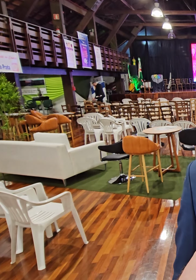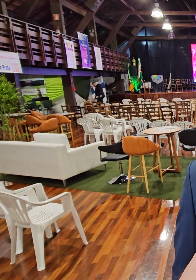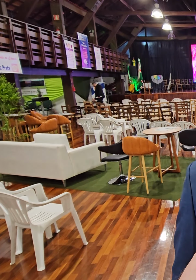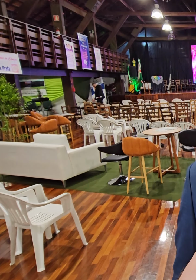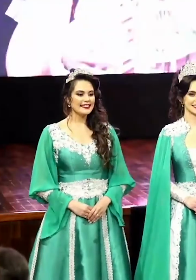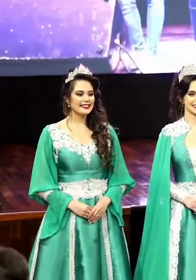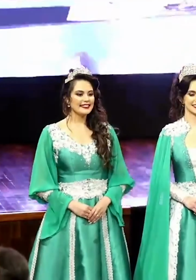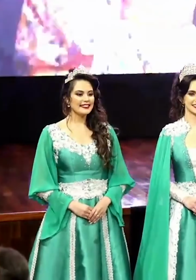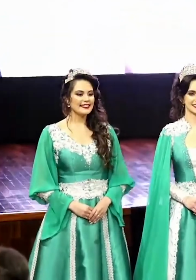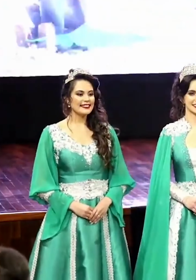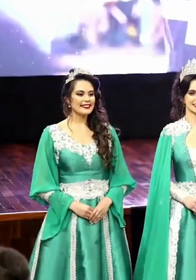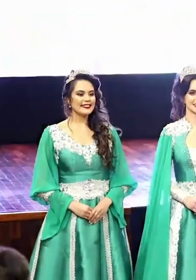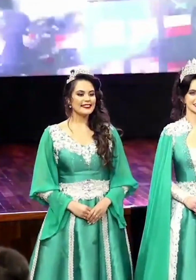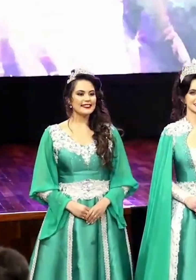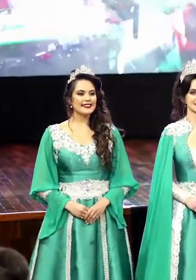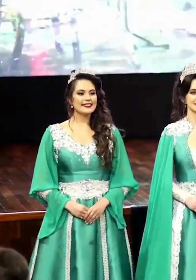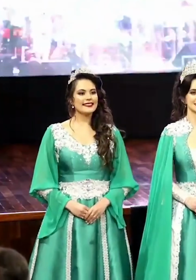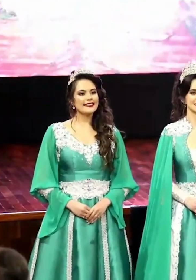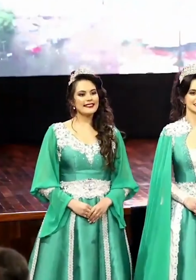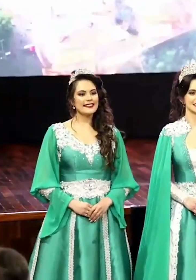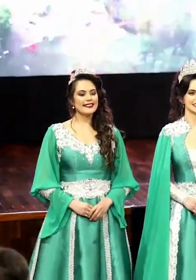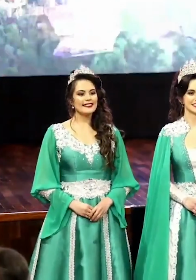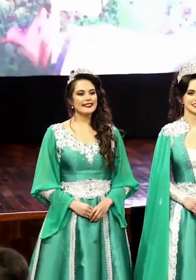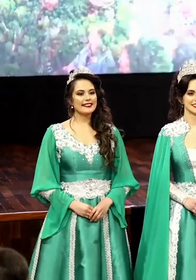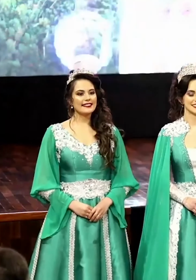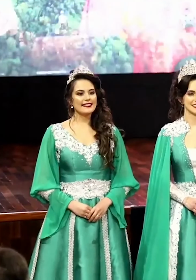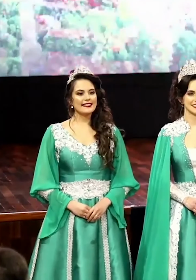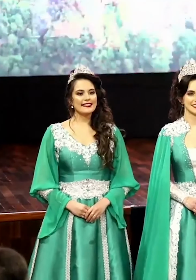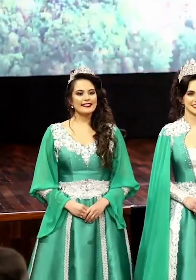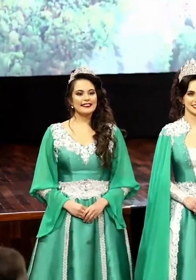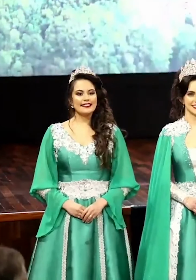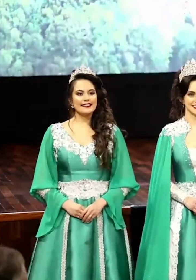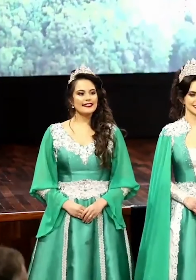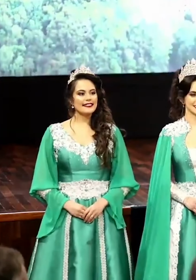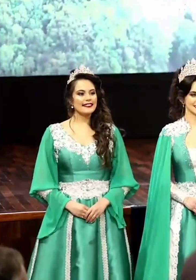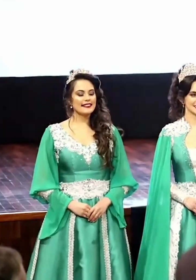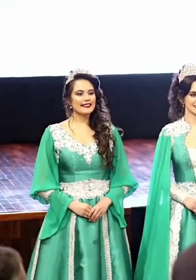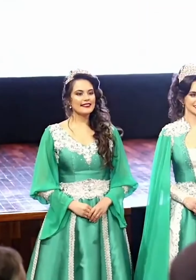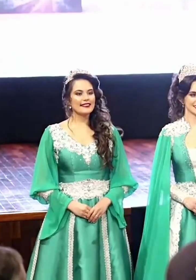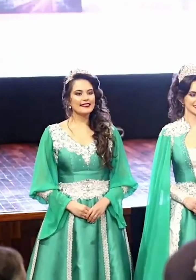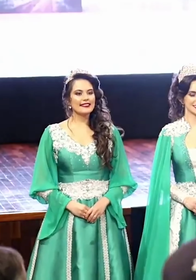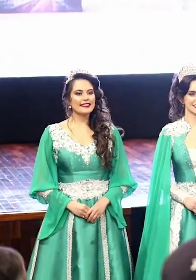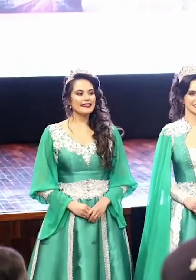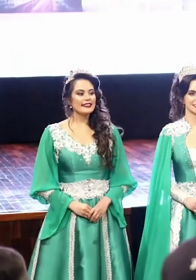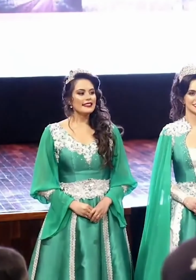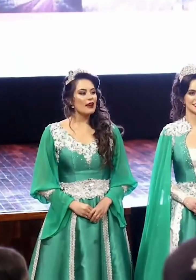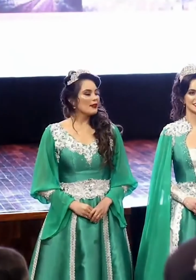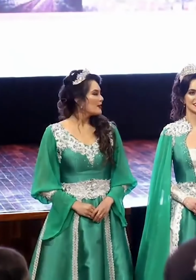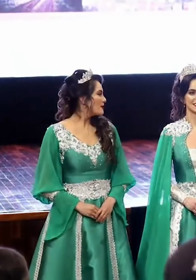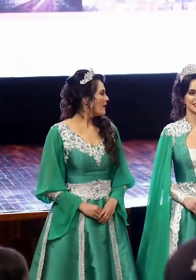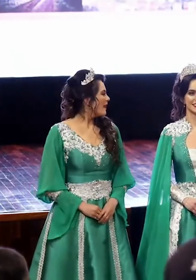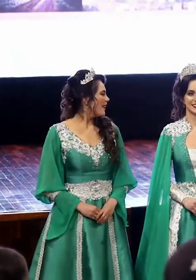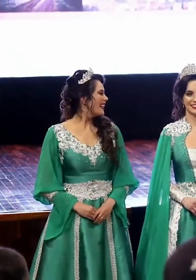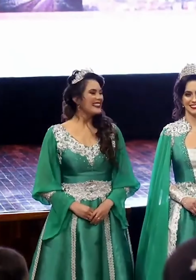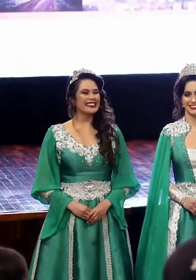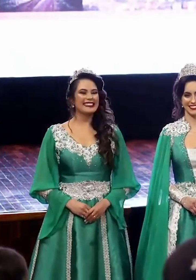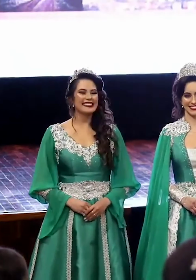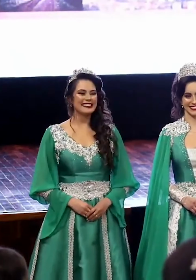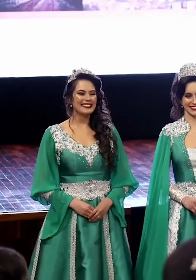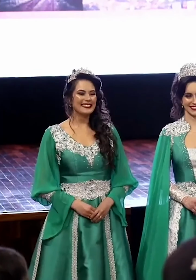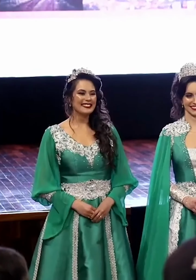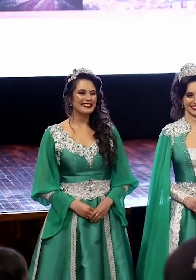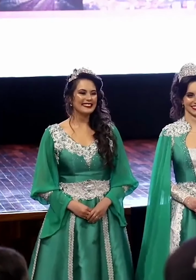feira cresceu. Então assim, ó, tem muita variedade. E o pessoal que vai vir não vai se arrepender. Quarta Expo Prata, a gente fala com a corte